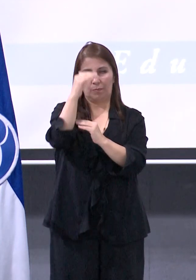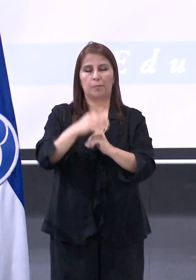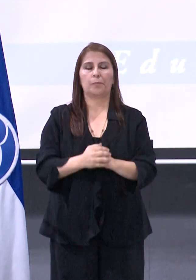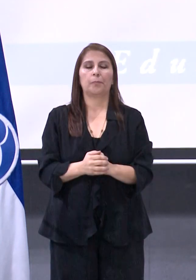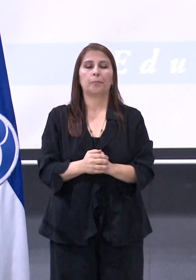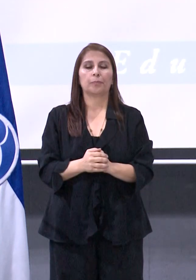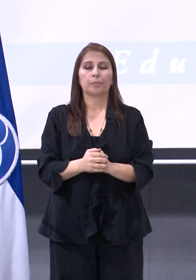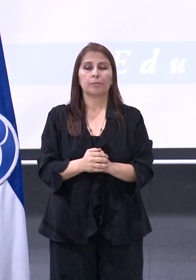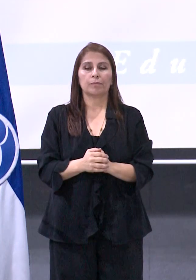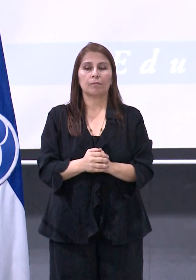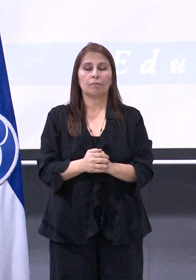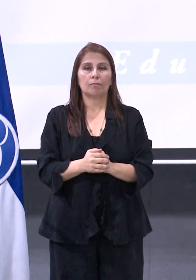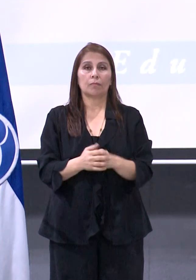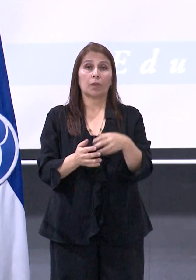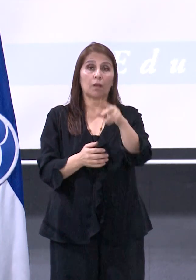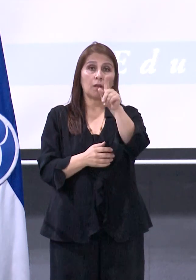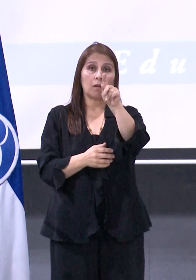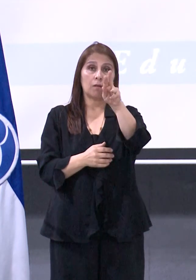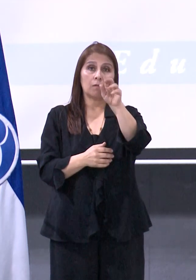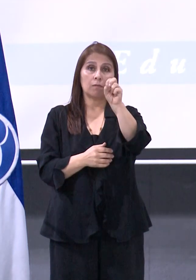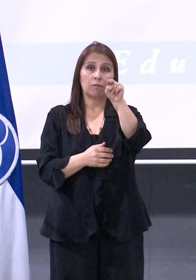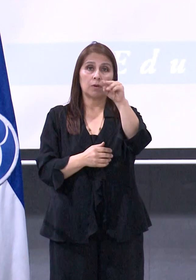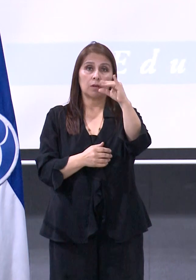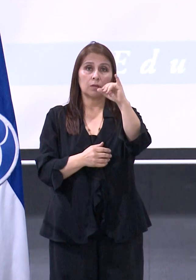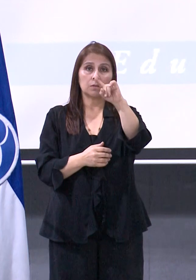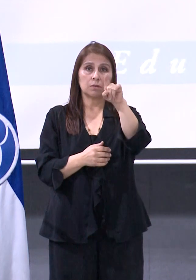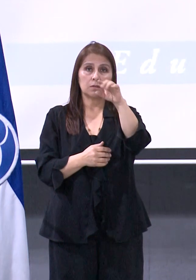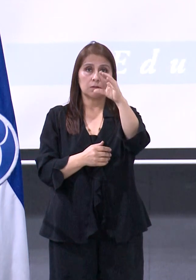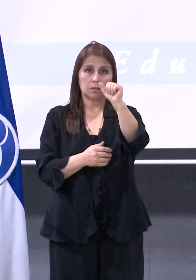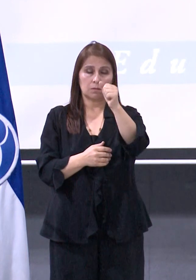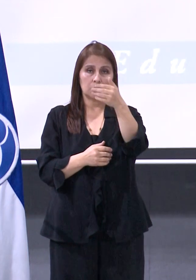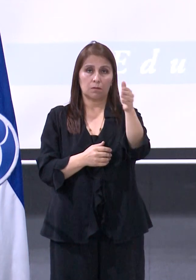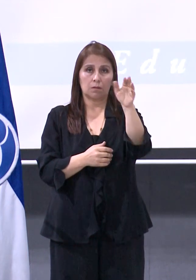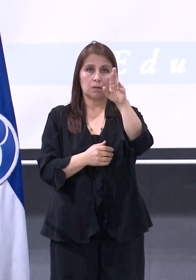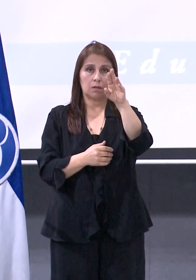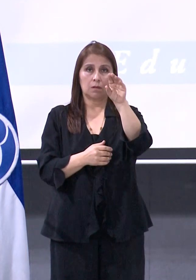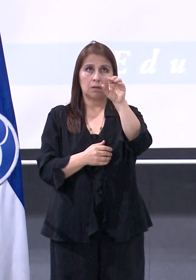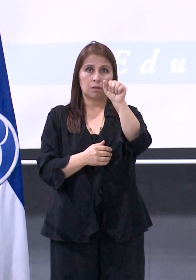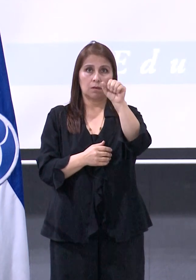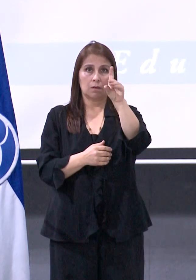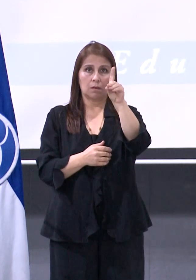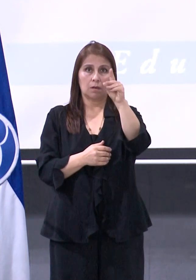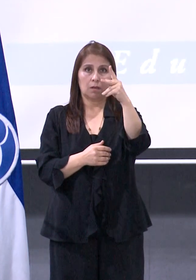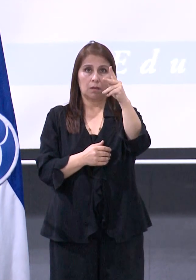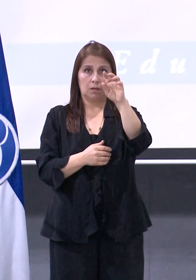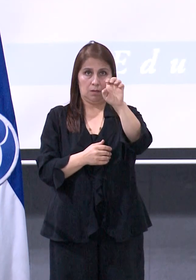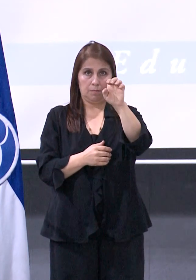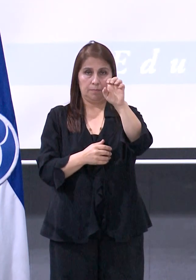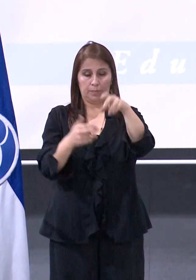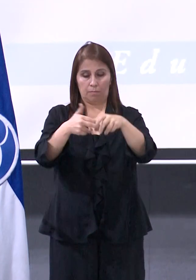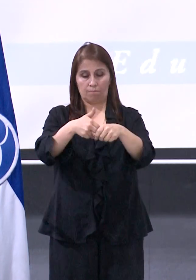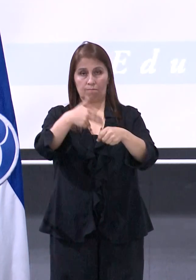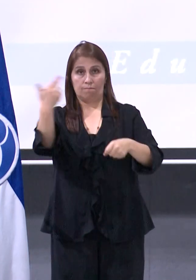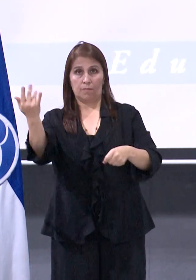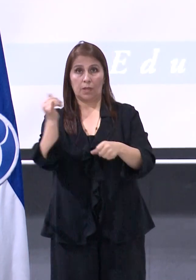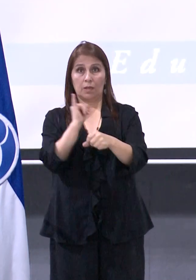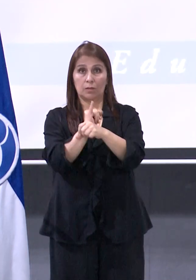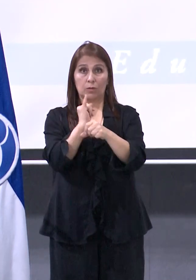que es salió de digamos del pedagógico de señoritas en